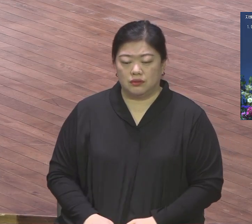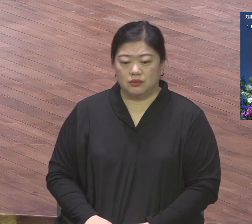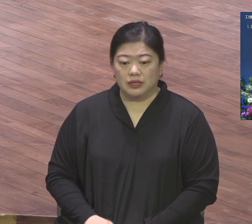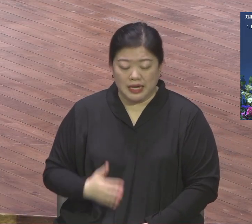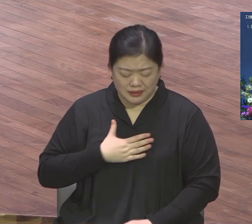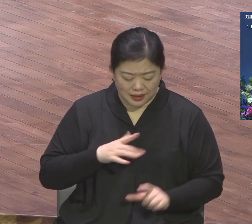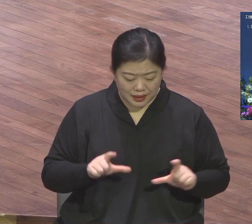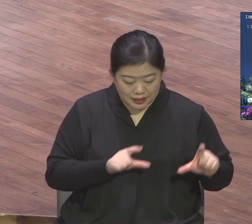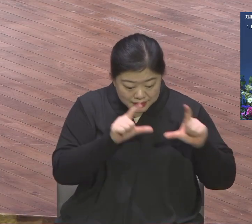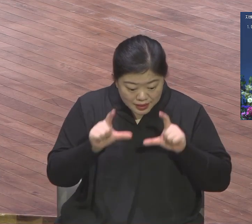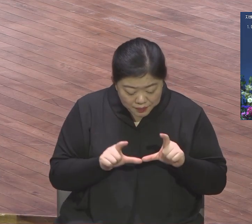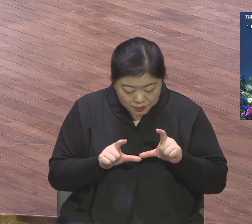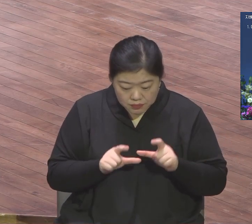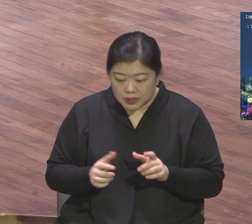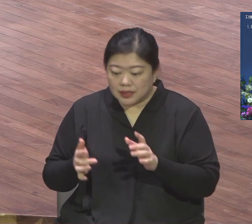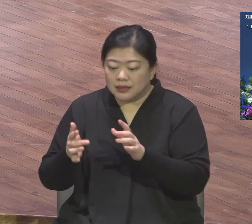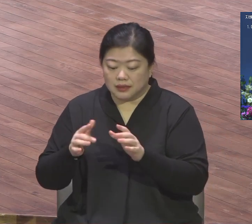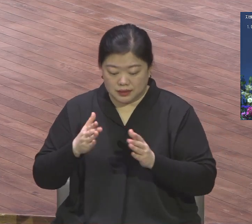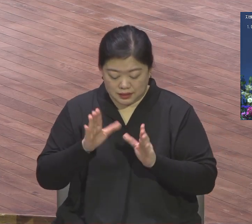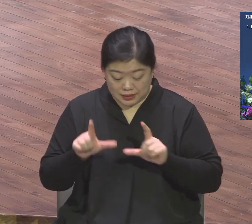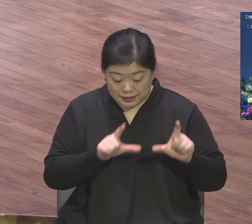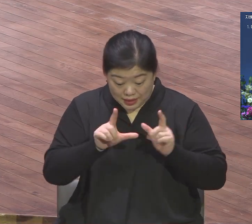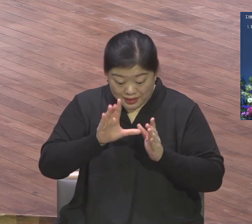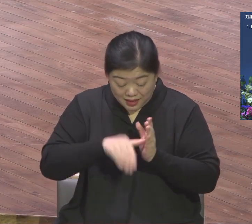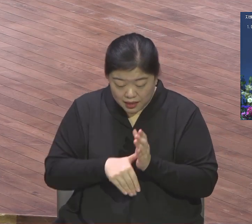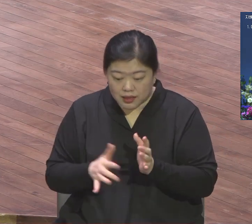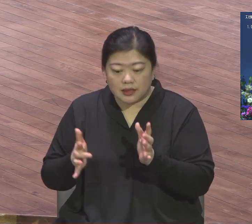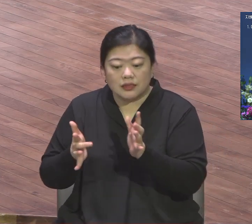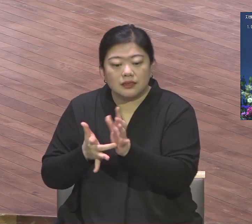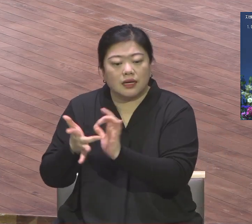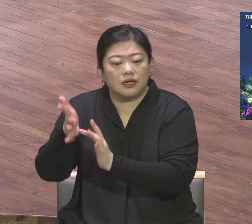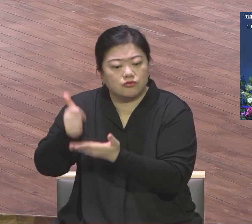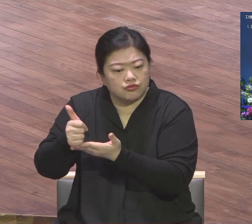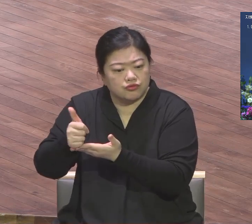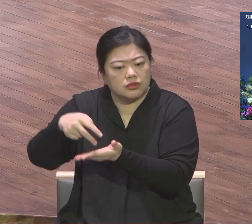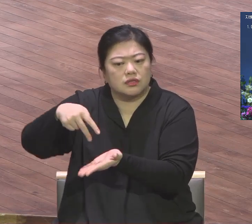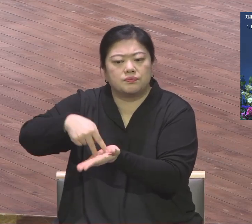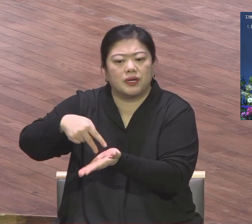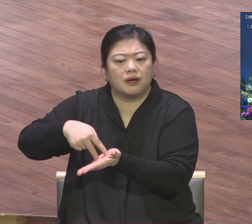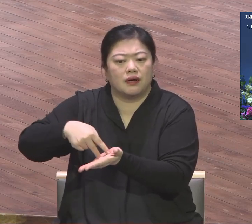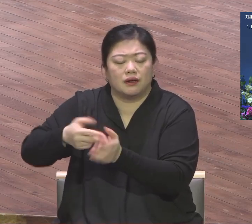어떻게 표현했을까? 예수라면 무슨 말을 했을까?